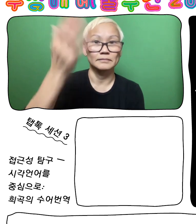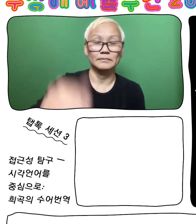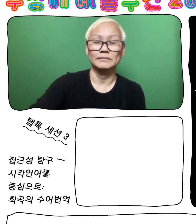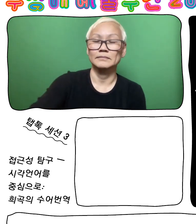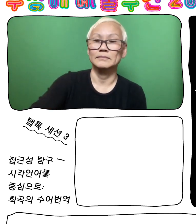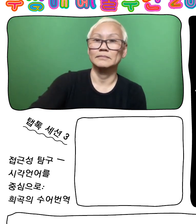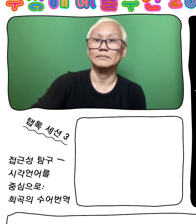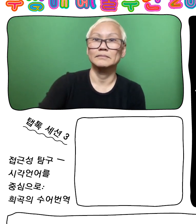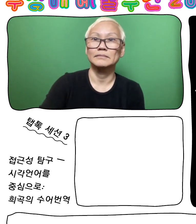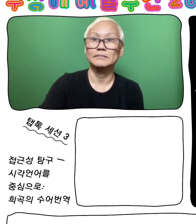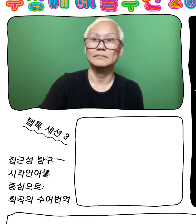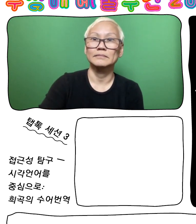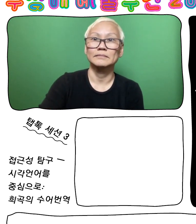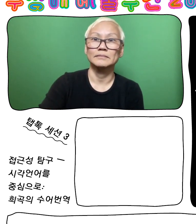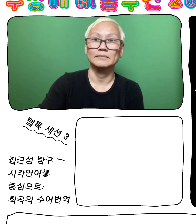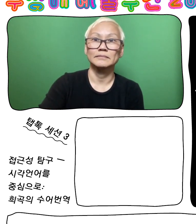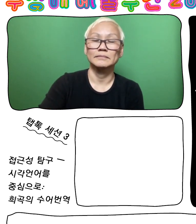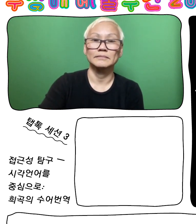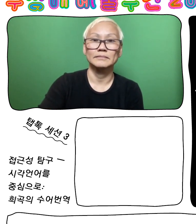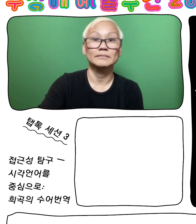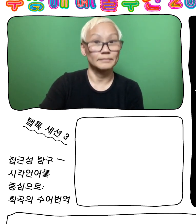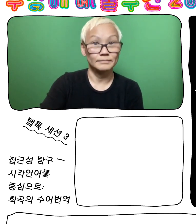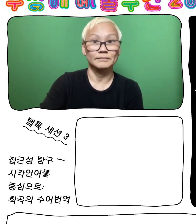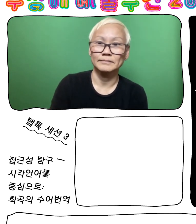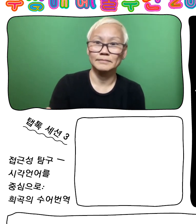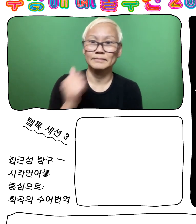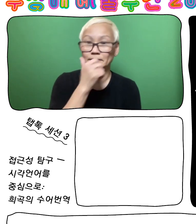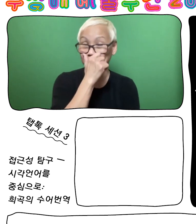변화의 과정을 겪습니다.